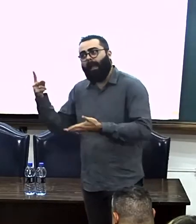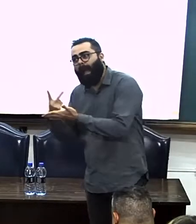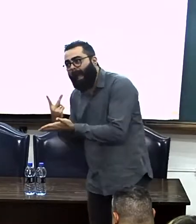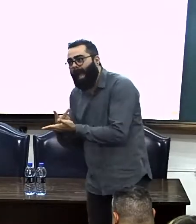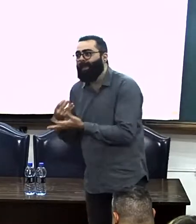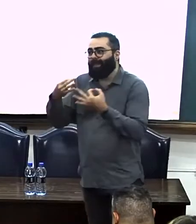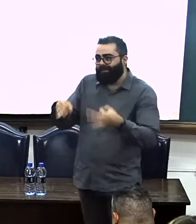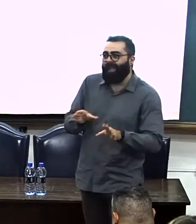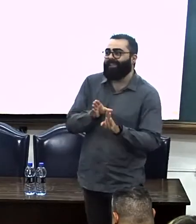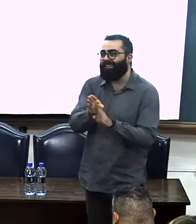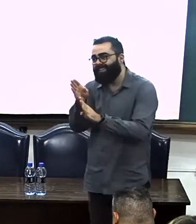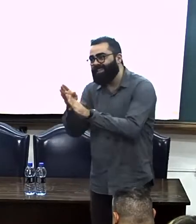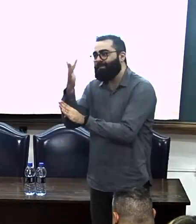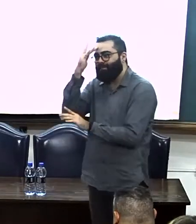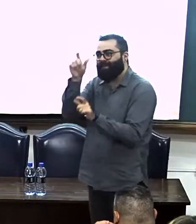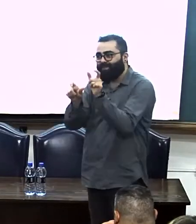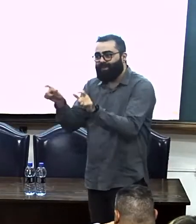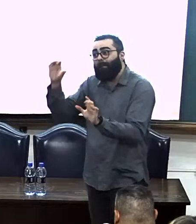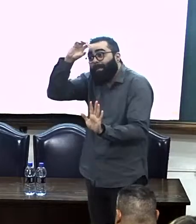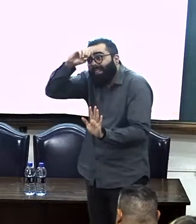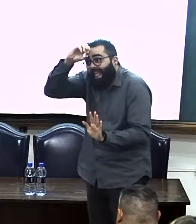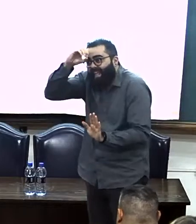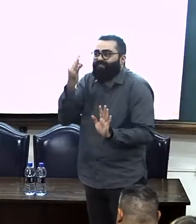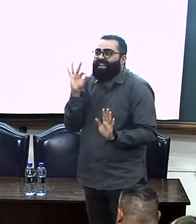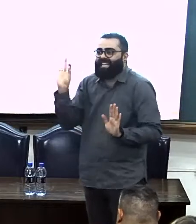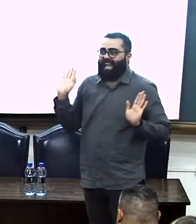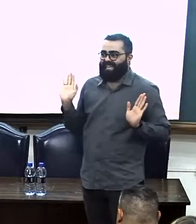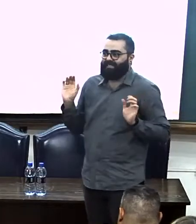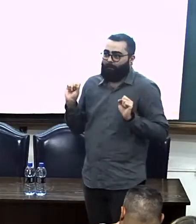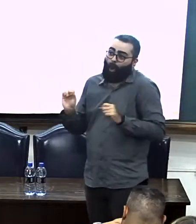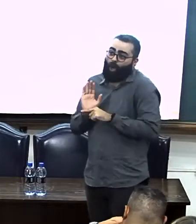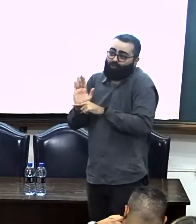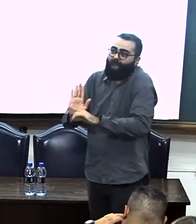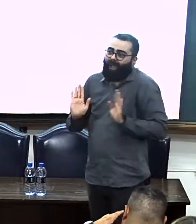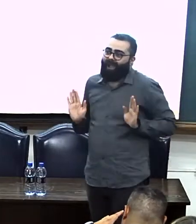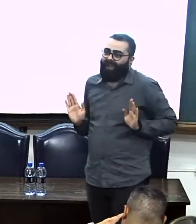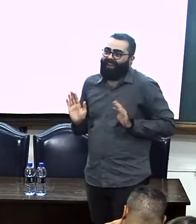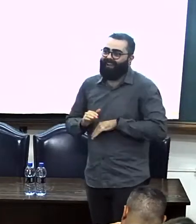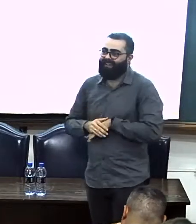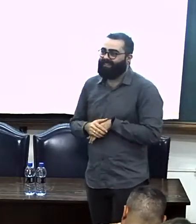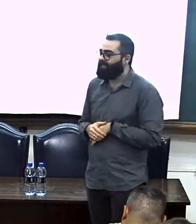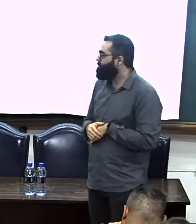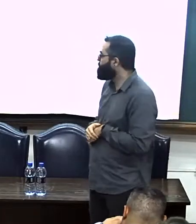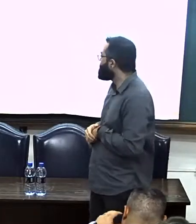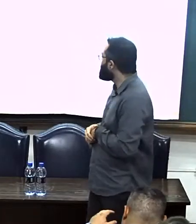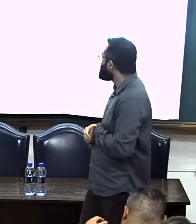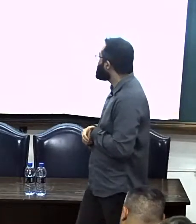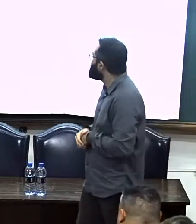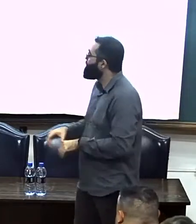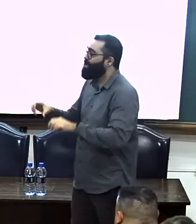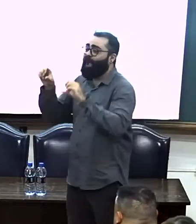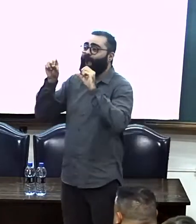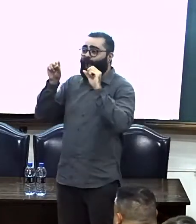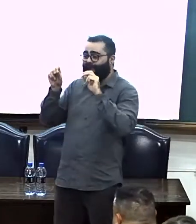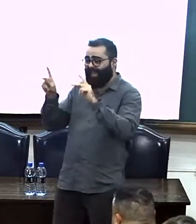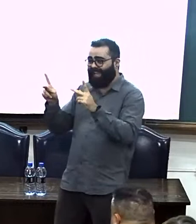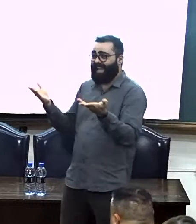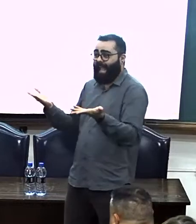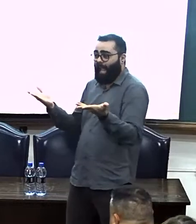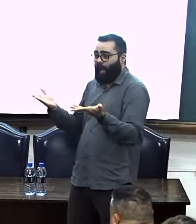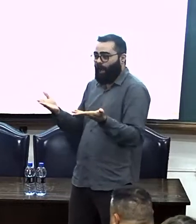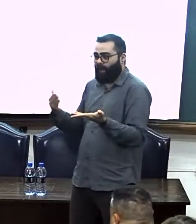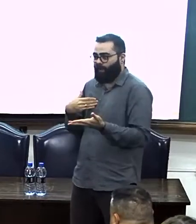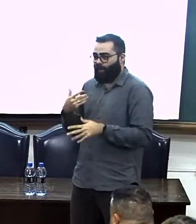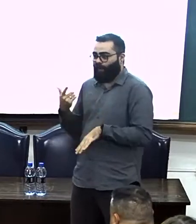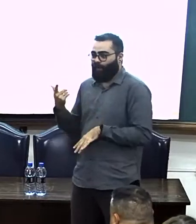inglês, ou muito parecido com isso. Okay, so now we're halfway through this talk. This is a